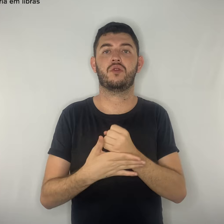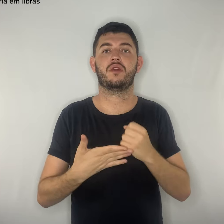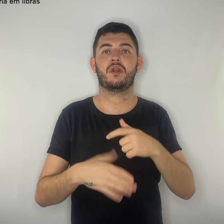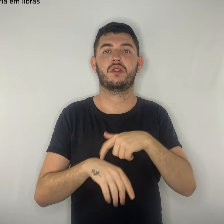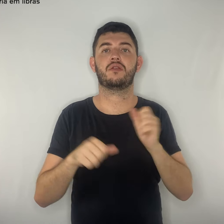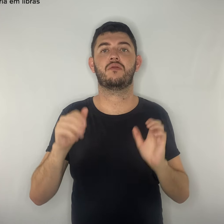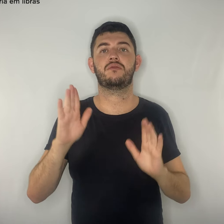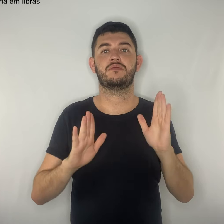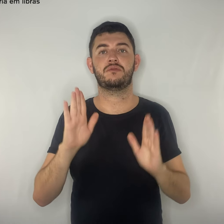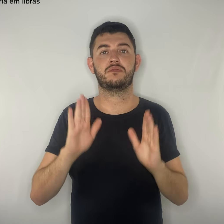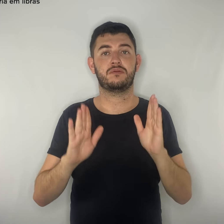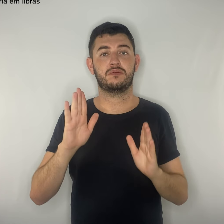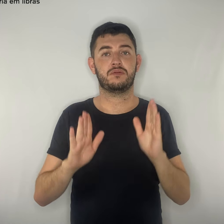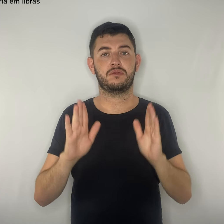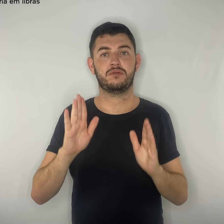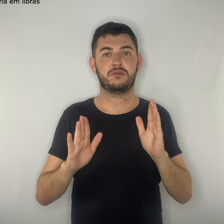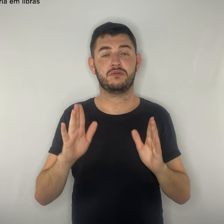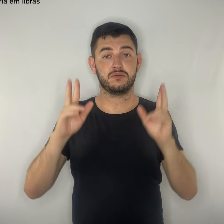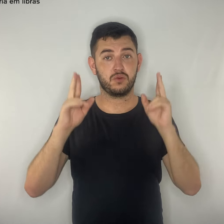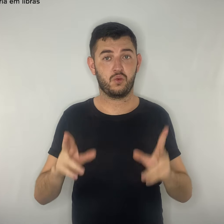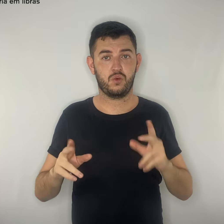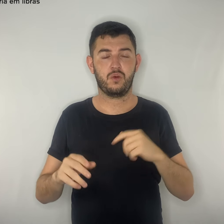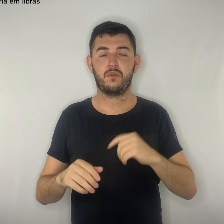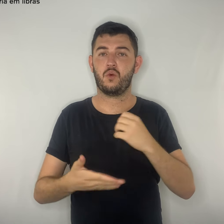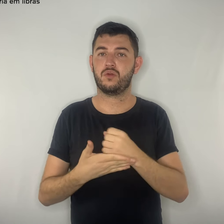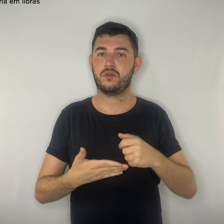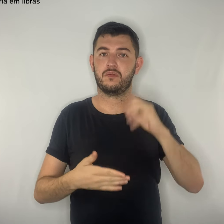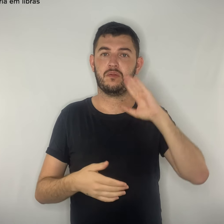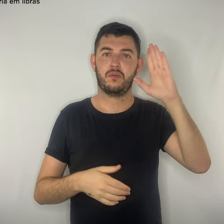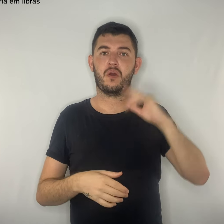temporária Como regra em vez de concurso